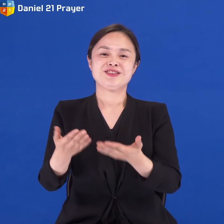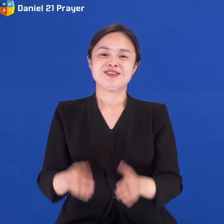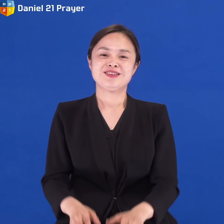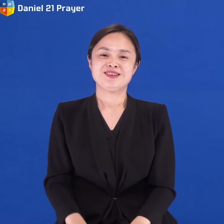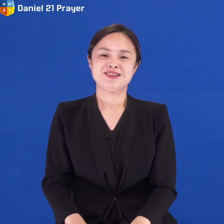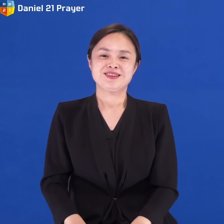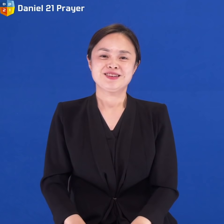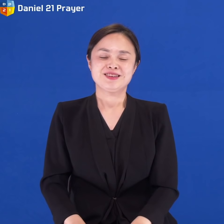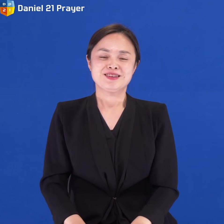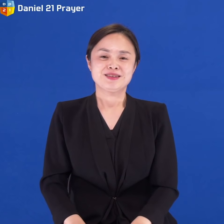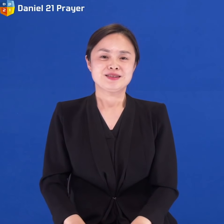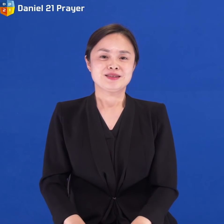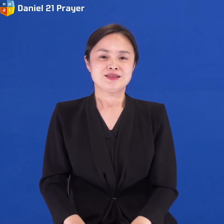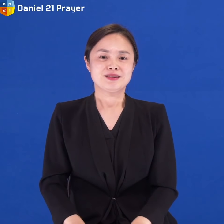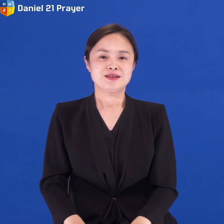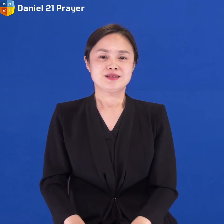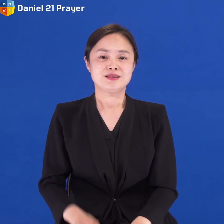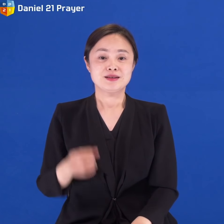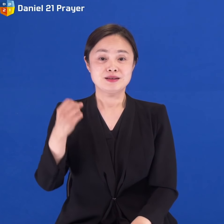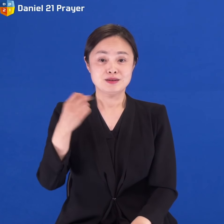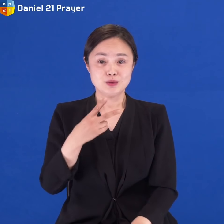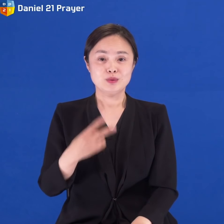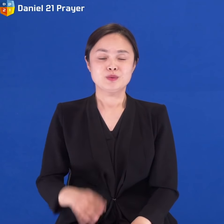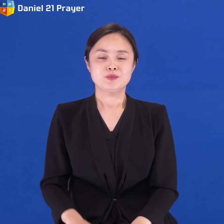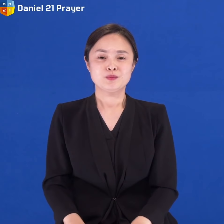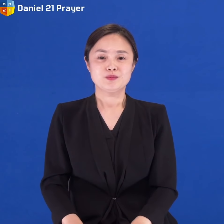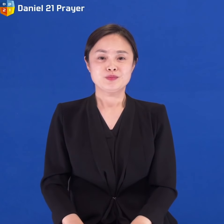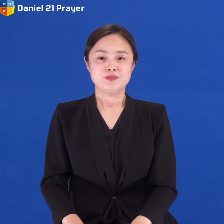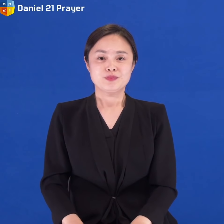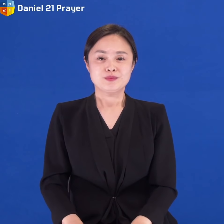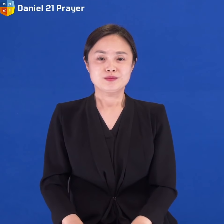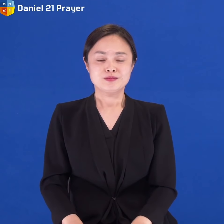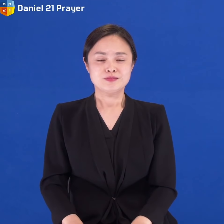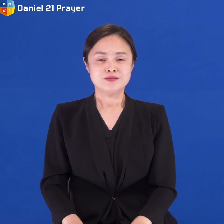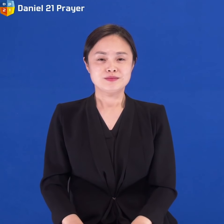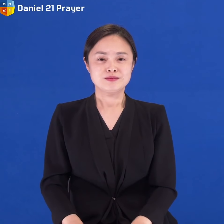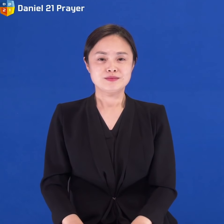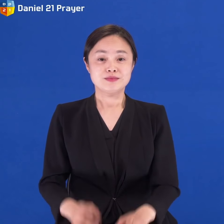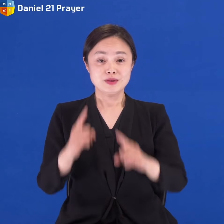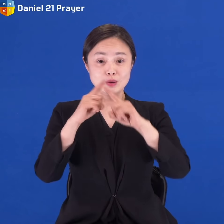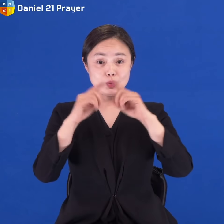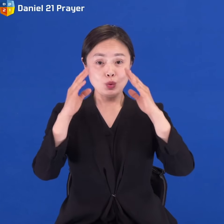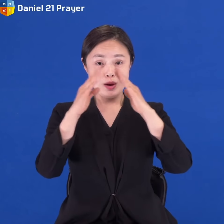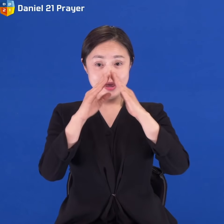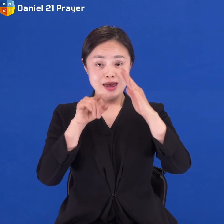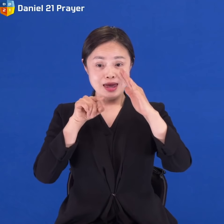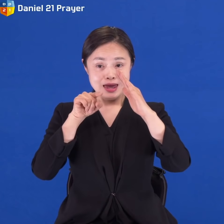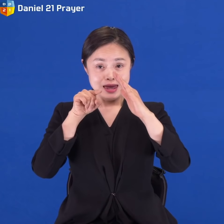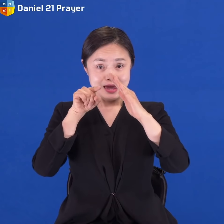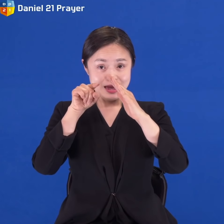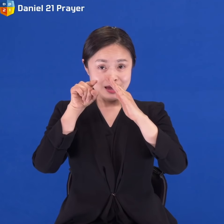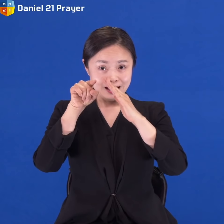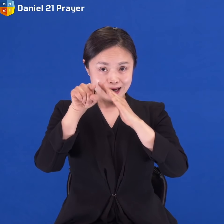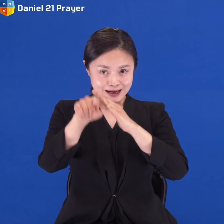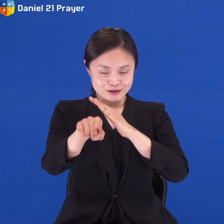교회를 딱 들었으면요, 요 교회 바닥이 내 방바닥이고 내 거실이었어요. 제가 사는